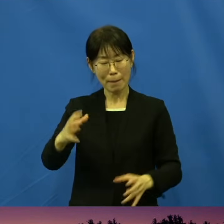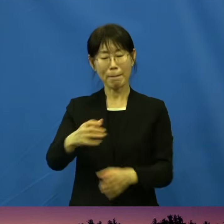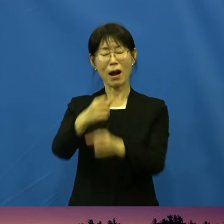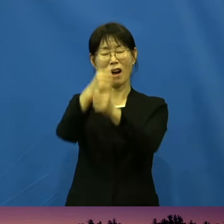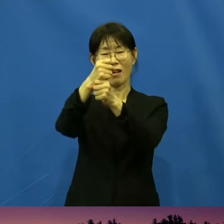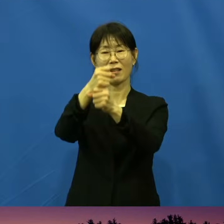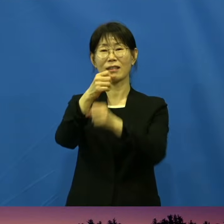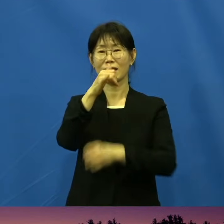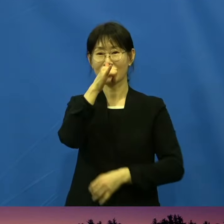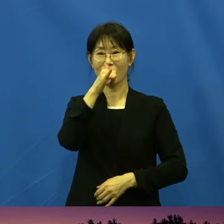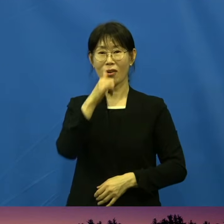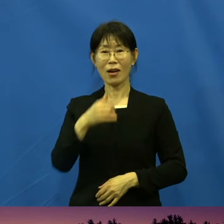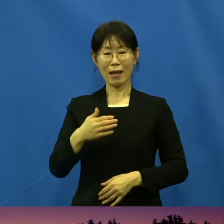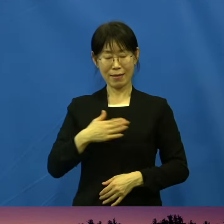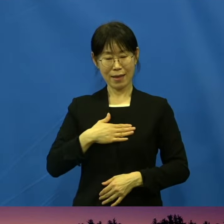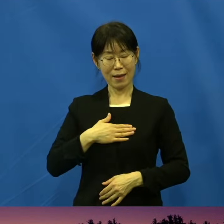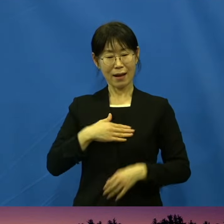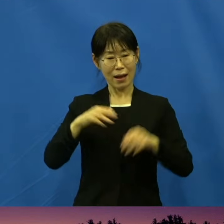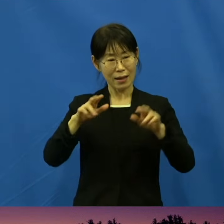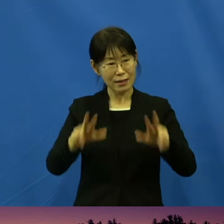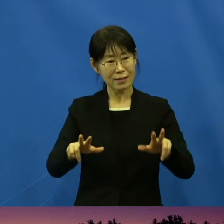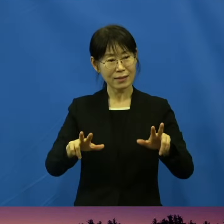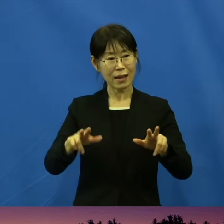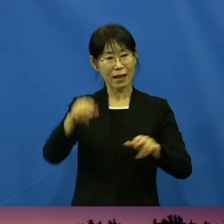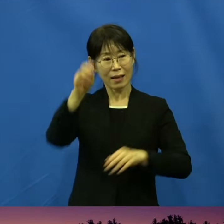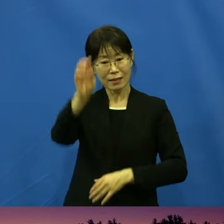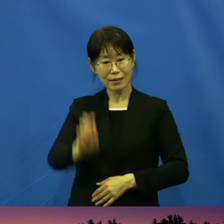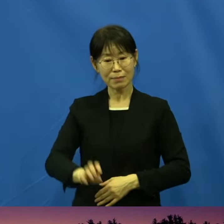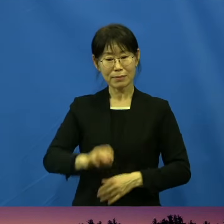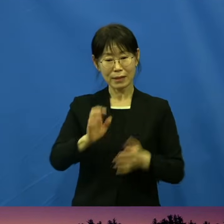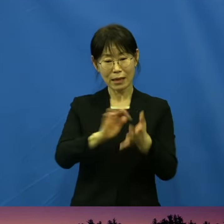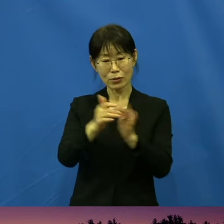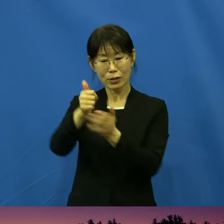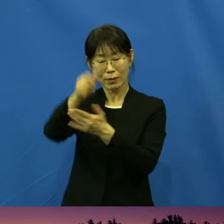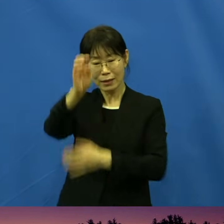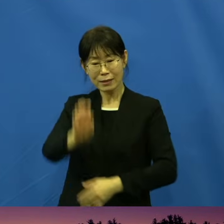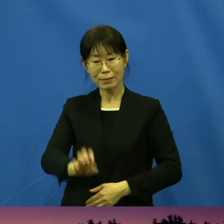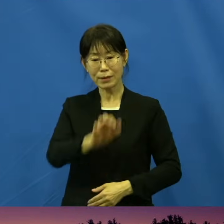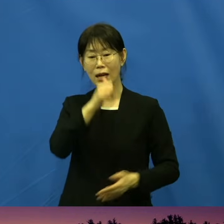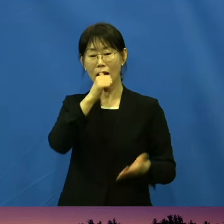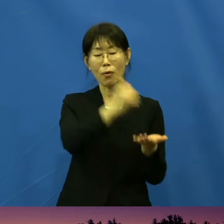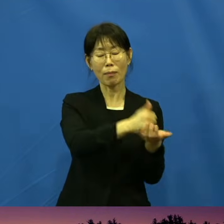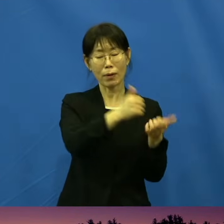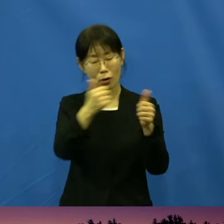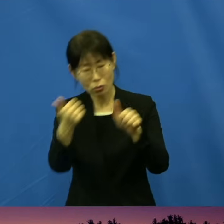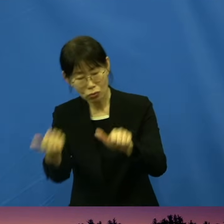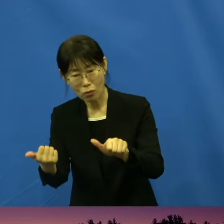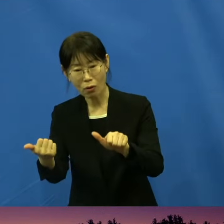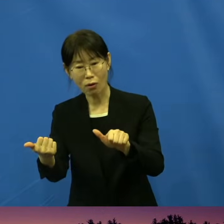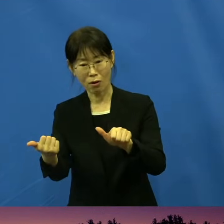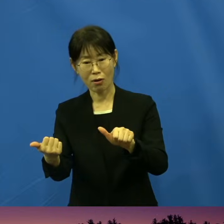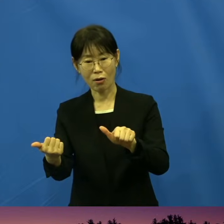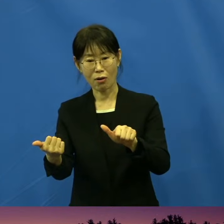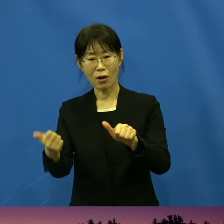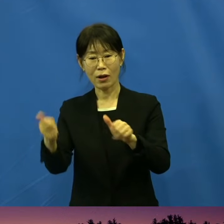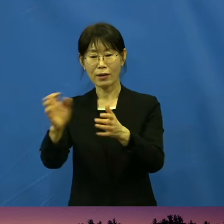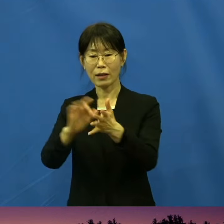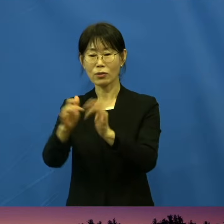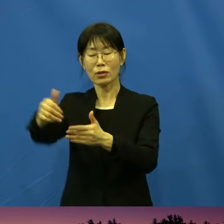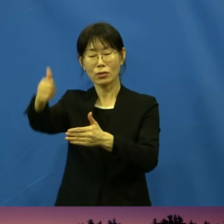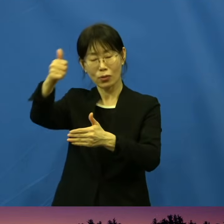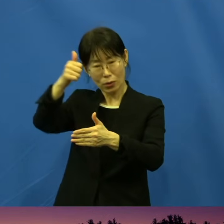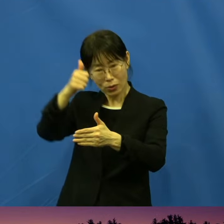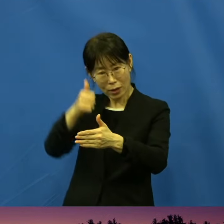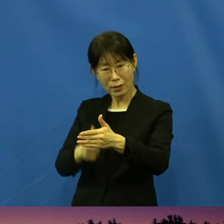내가 이제는 그리스도와 함께 십자가 죽고 나면 이제는 내가 사는 게 아니라 내 안에 그리스도께서 사신다는 것은 이건 엄청난